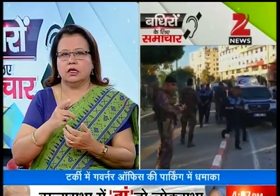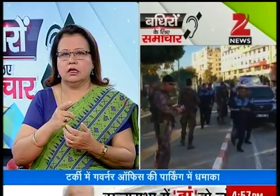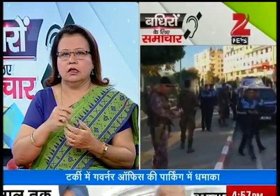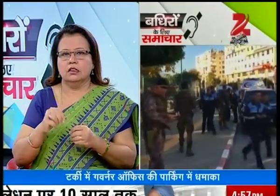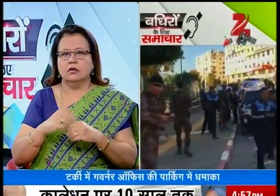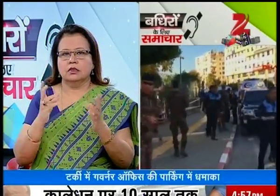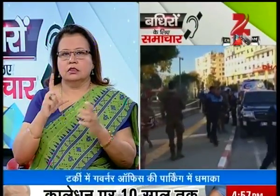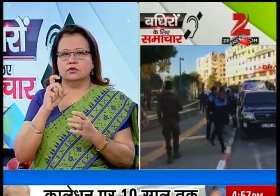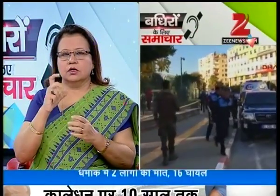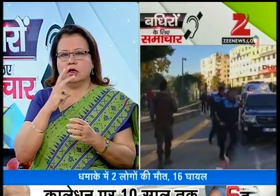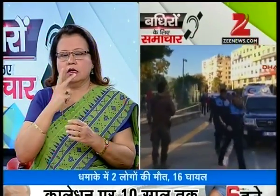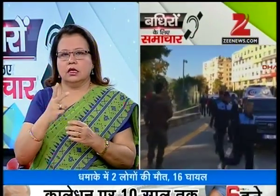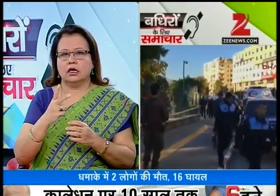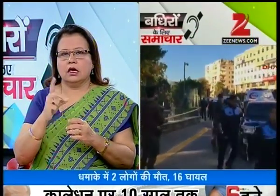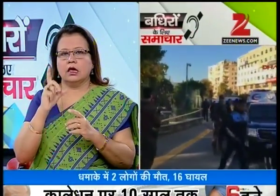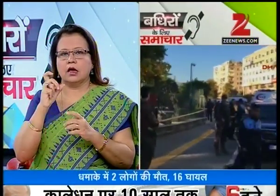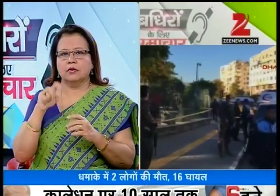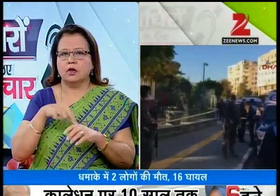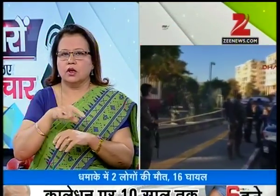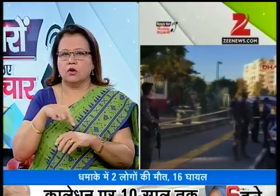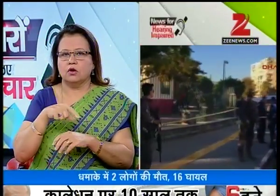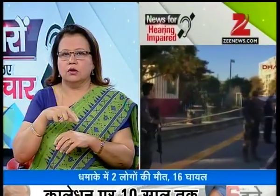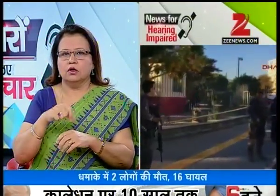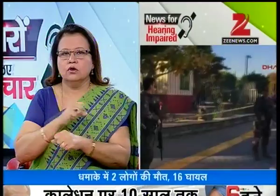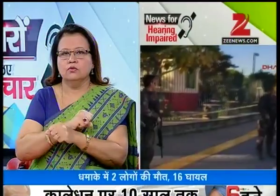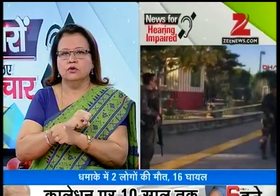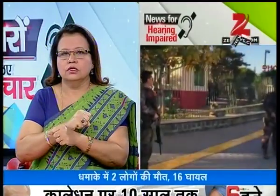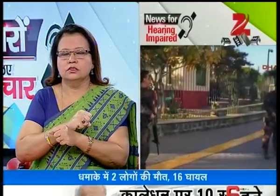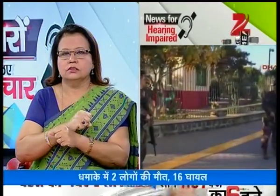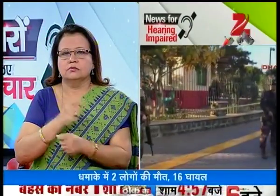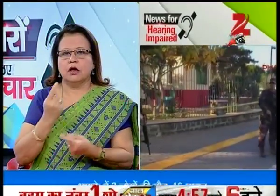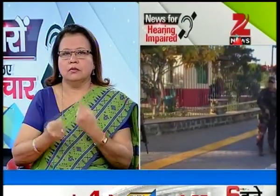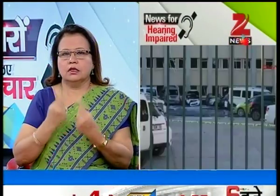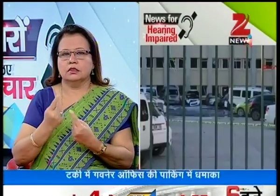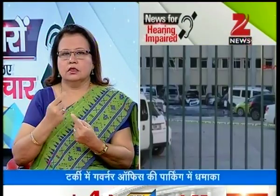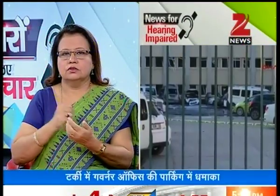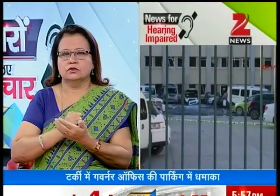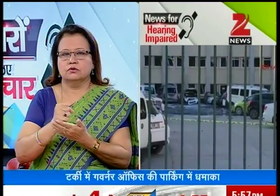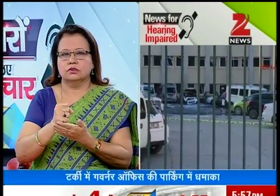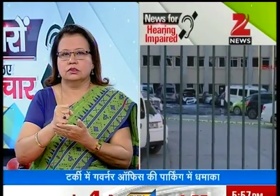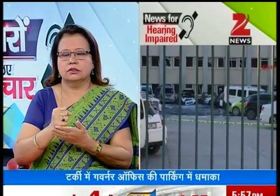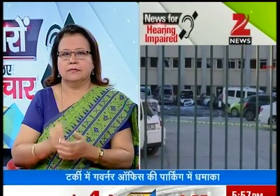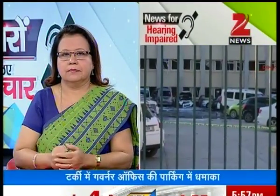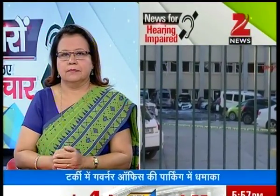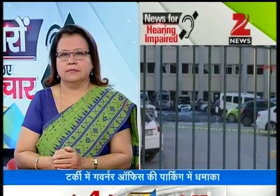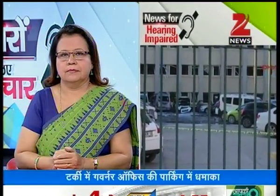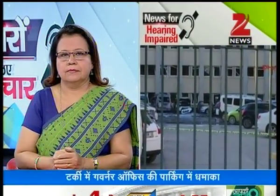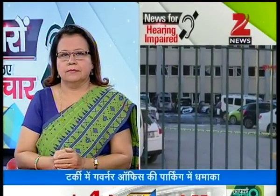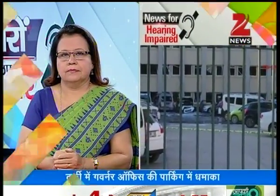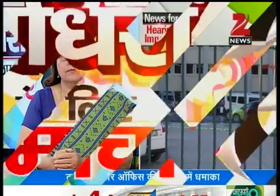है धमाके की तस्वीरें वहां लगे कैमरे रिकॉर्ड हुई है पुलिस मामले की जांच में जुटी हुई